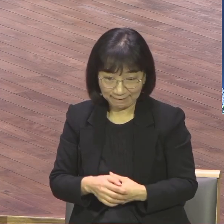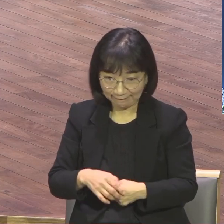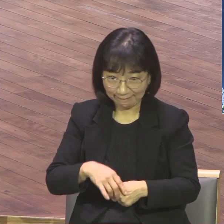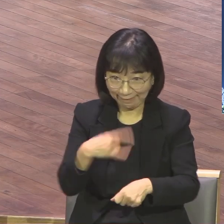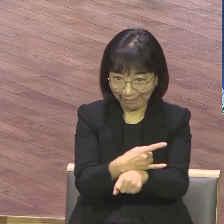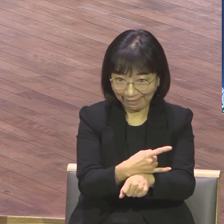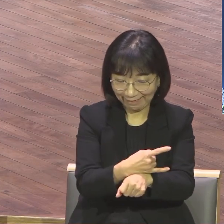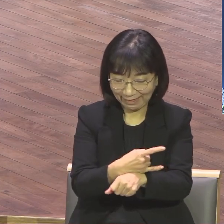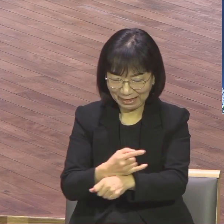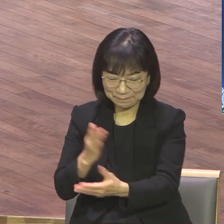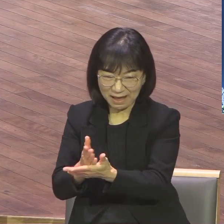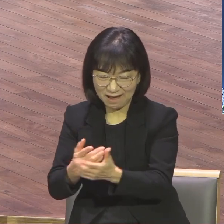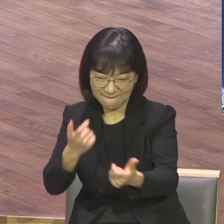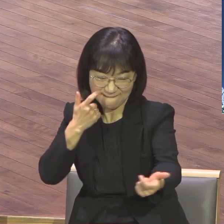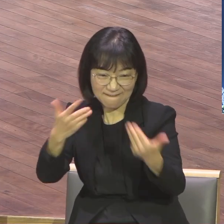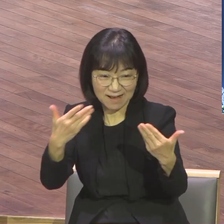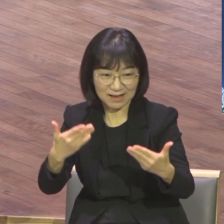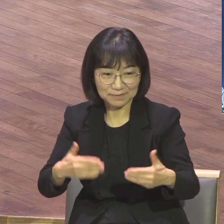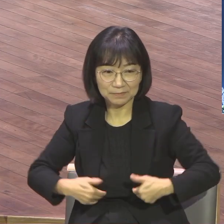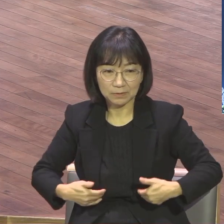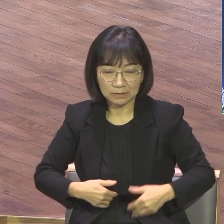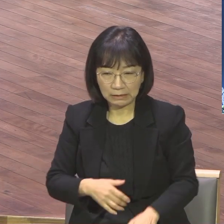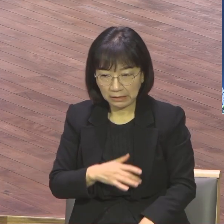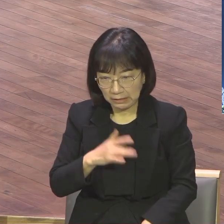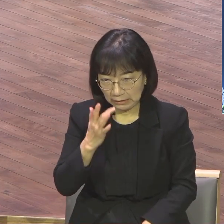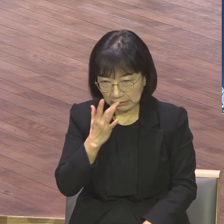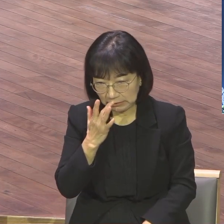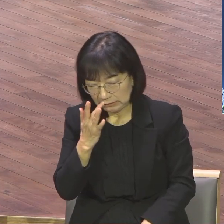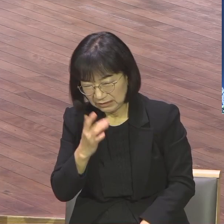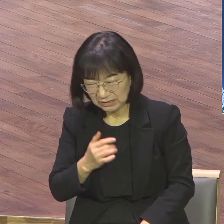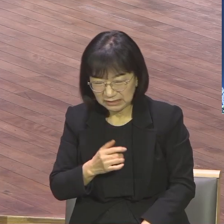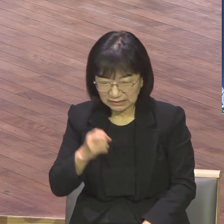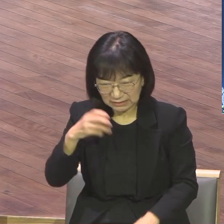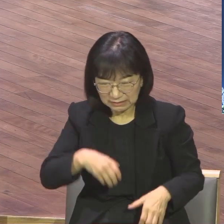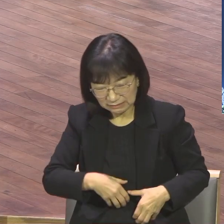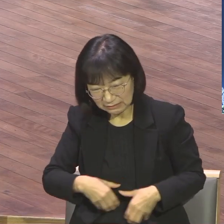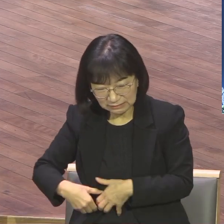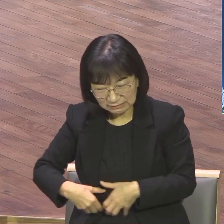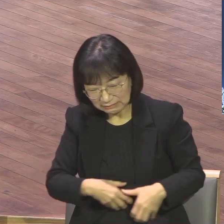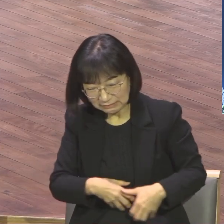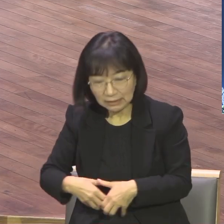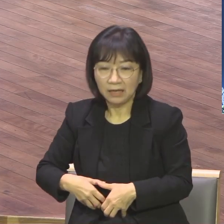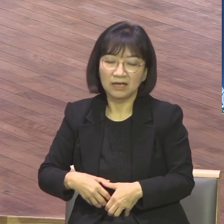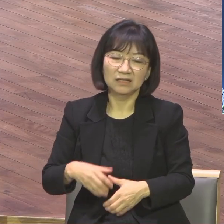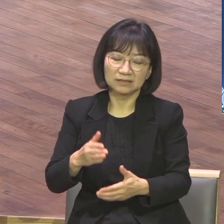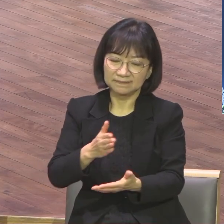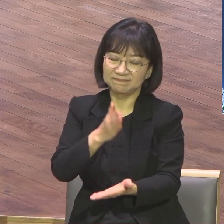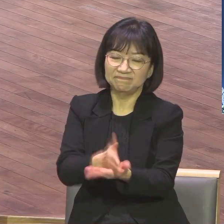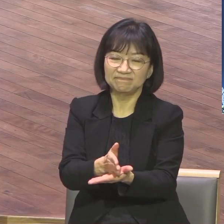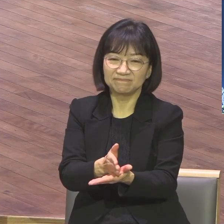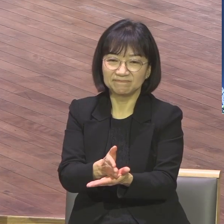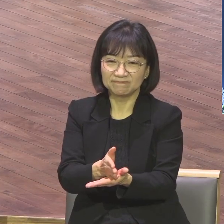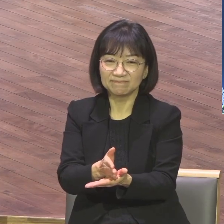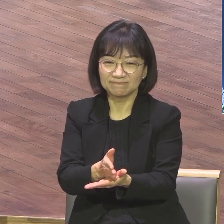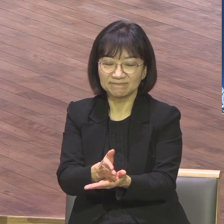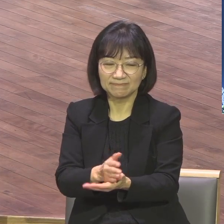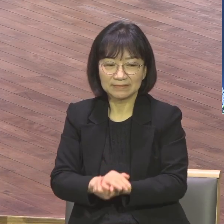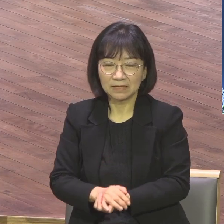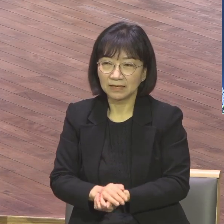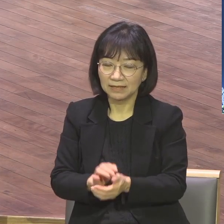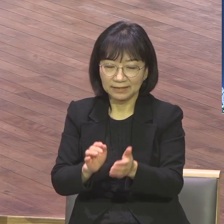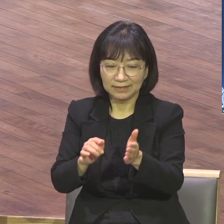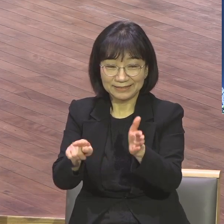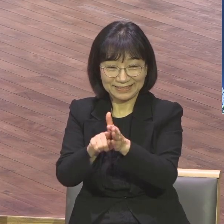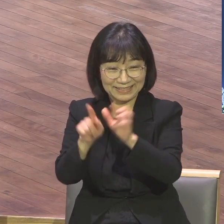이것도 아니고 저것도 아닌 미지근한 어정쩡한 이러한 신앙생활, 예수를